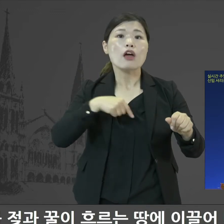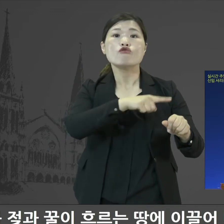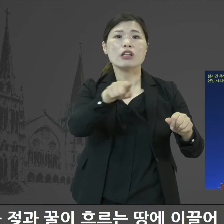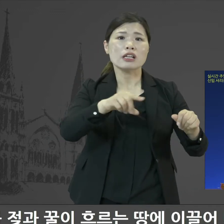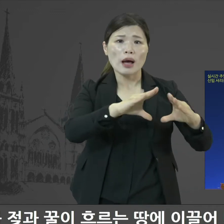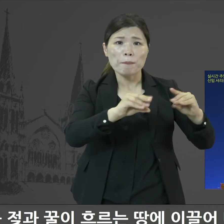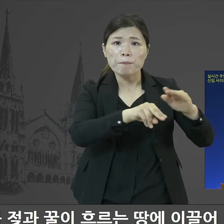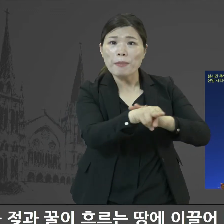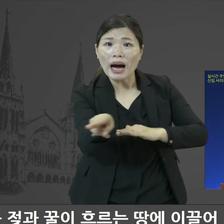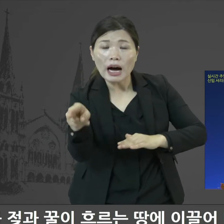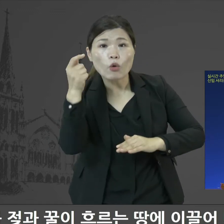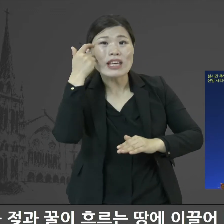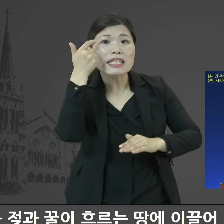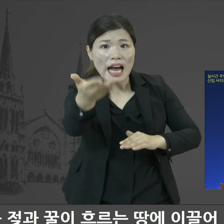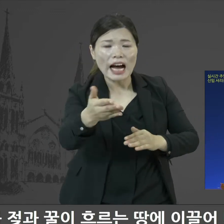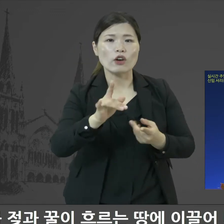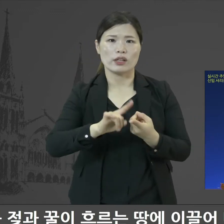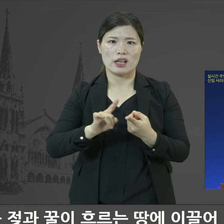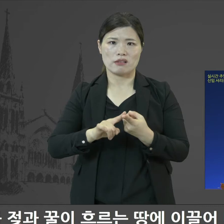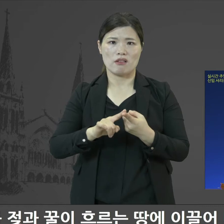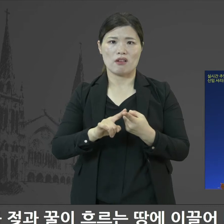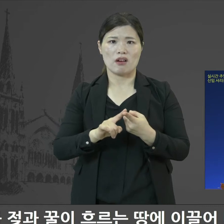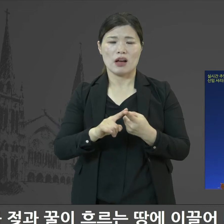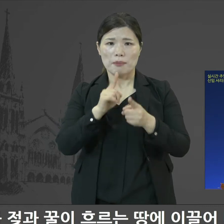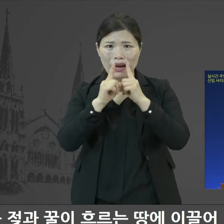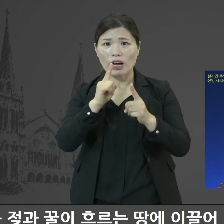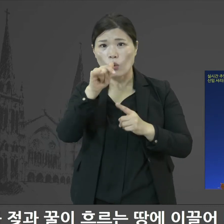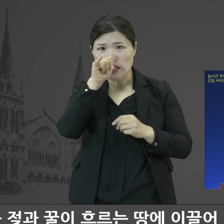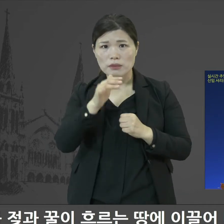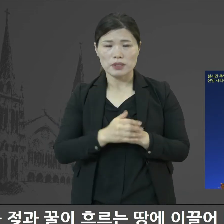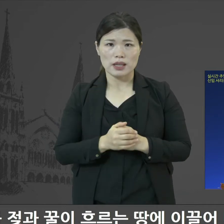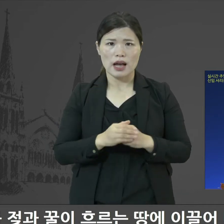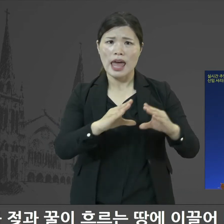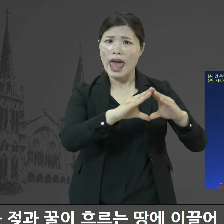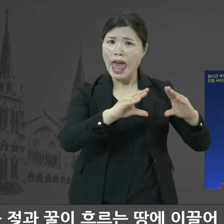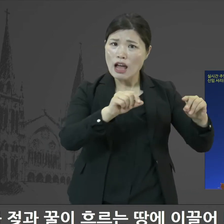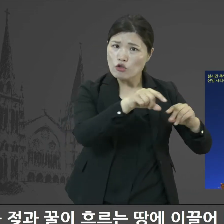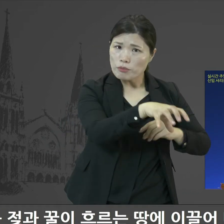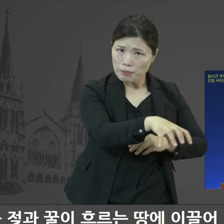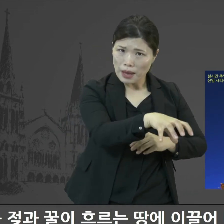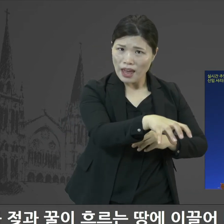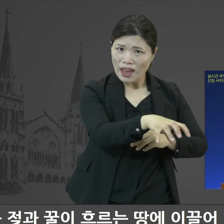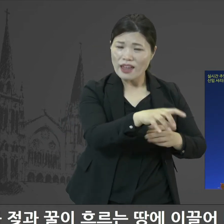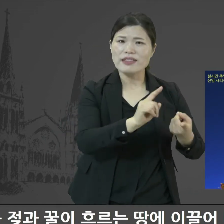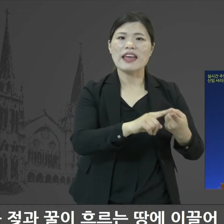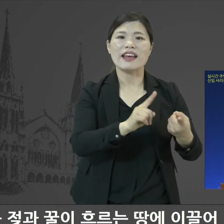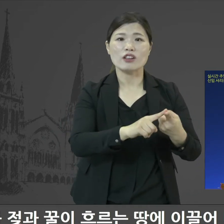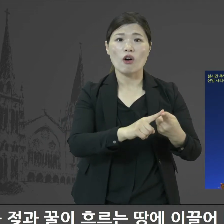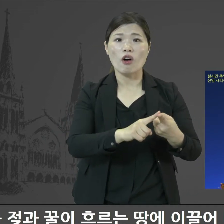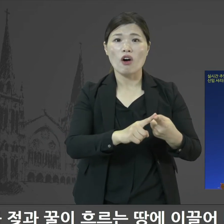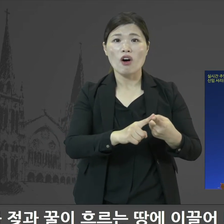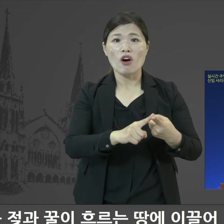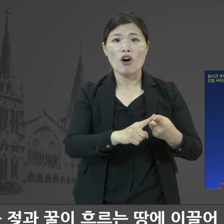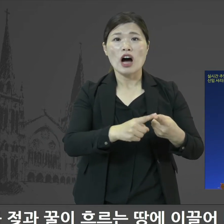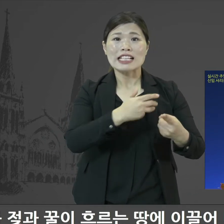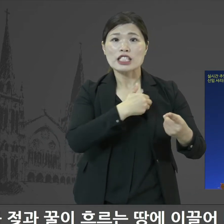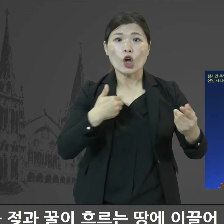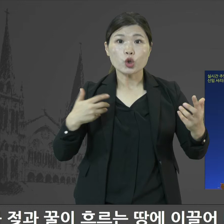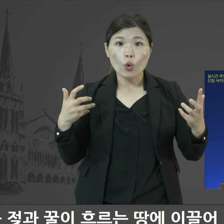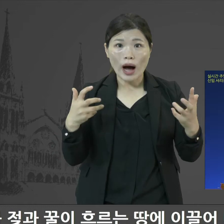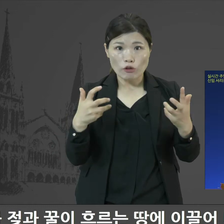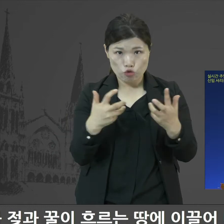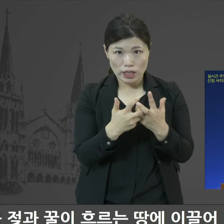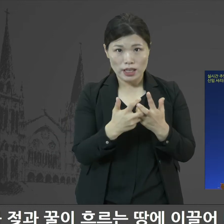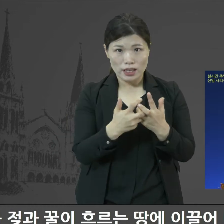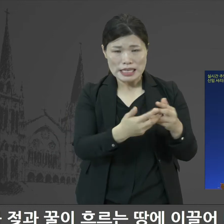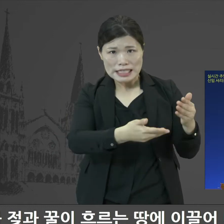다단과 아비람이 어떻게 말을 하냐면 애굽이 젖과 꿀이 흐르는 땅이다라고 표현해요. 이게 무슨 말이냐면 원래